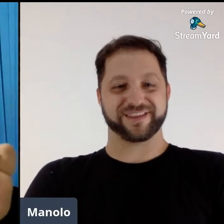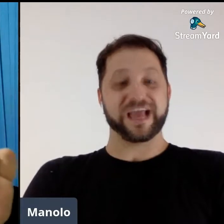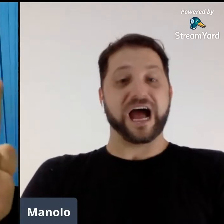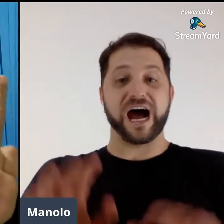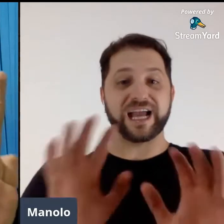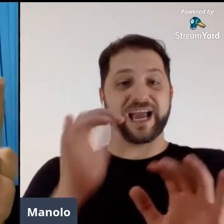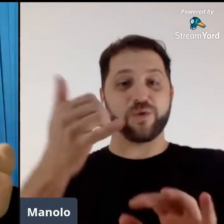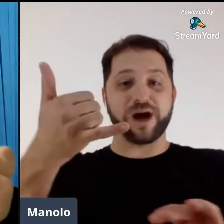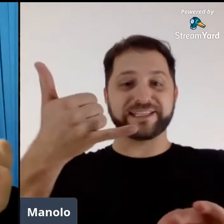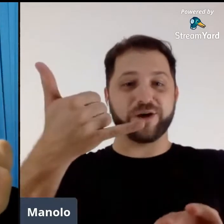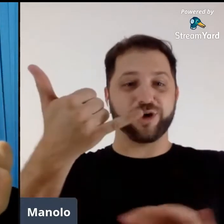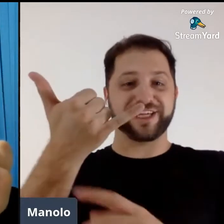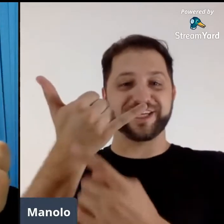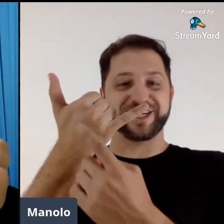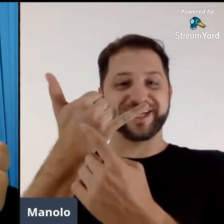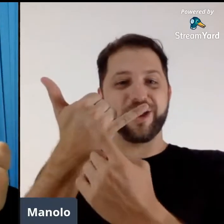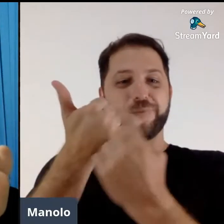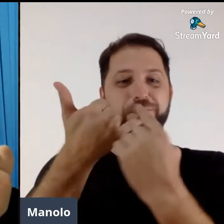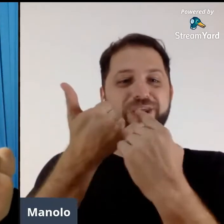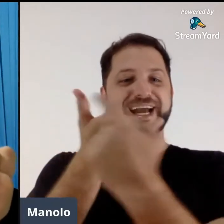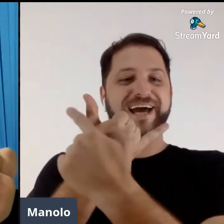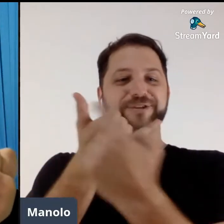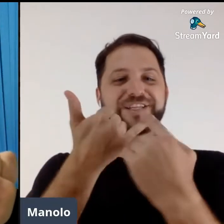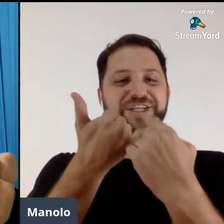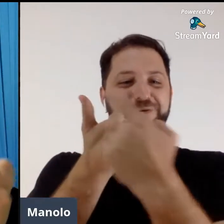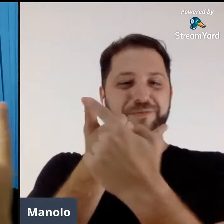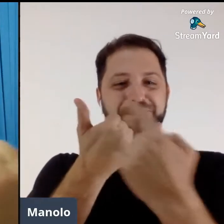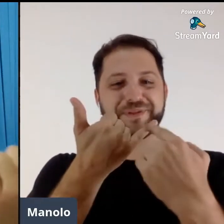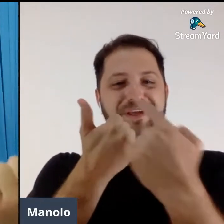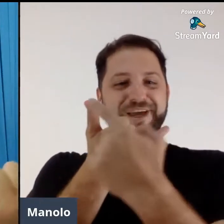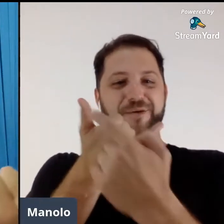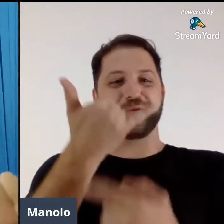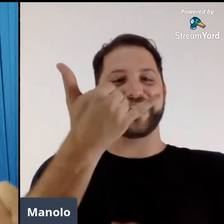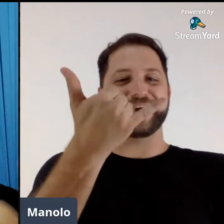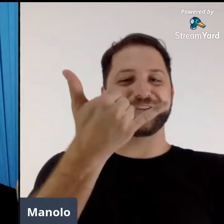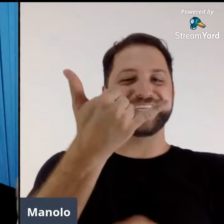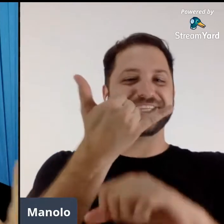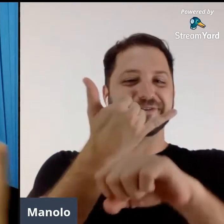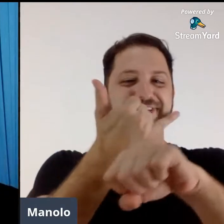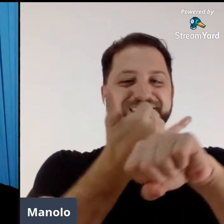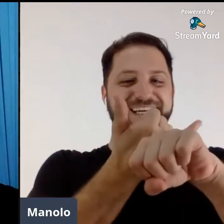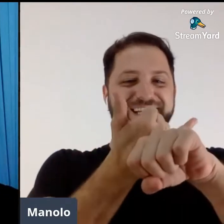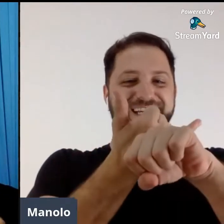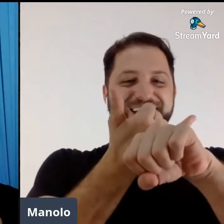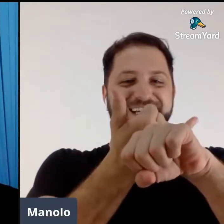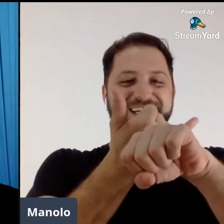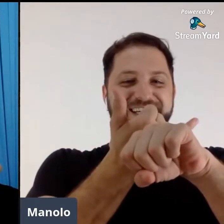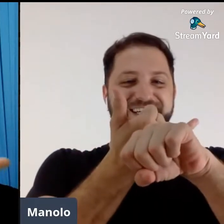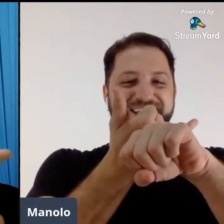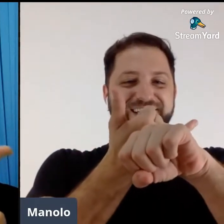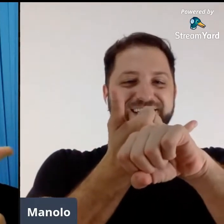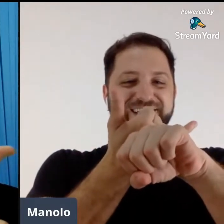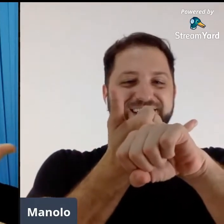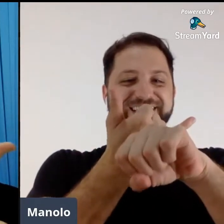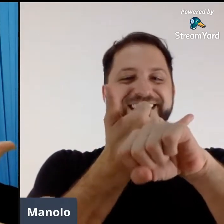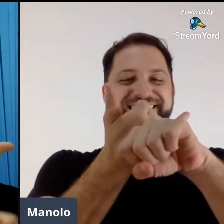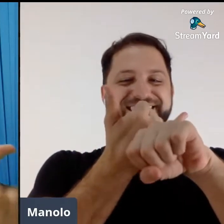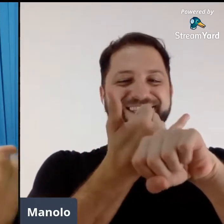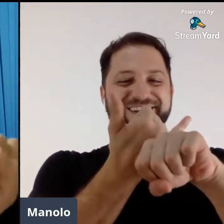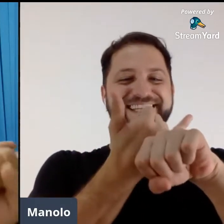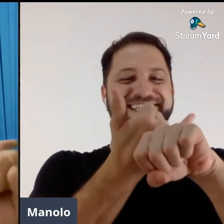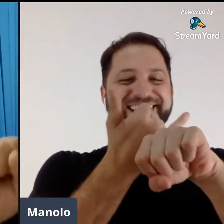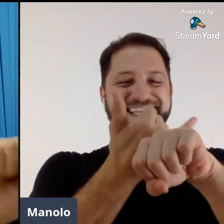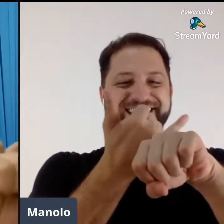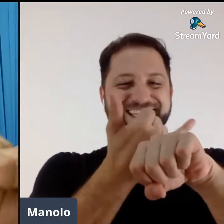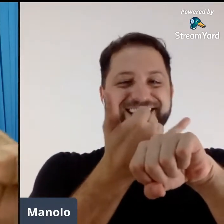orquídea. Meu primeiro É vídeo qual a oficial. orquídea? É o polegar e o dedinho. É o polegar e o dedinho. Ah, é assim?